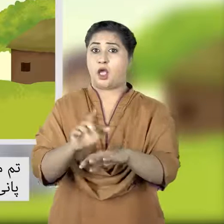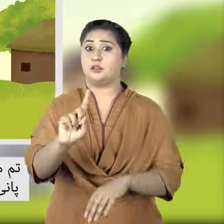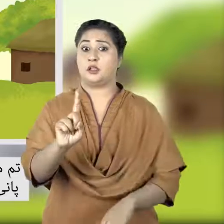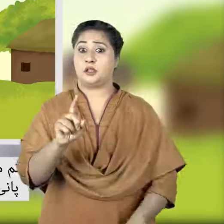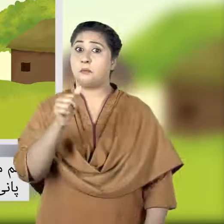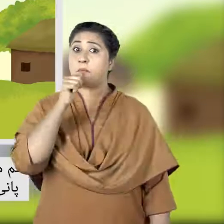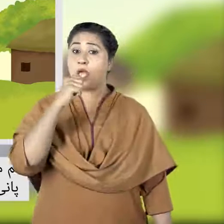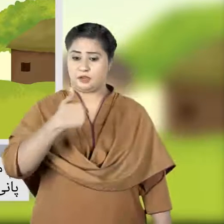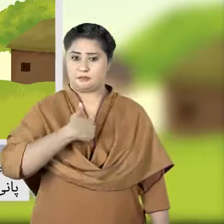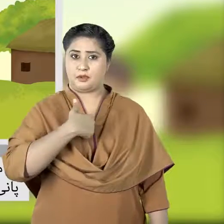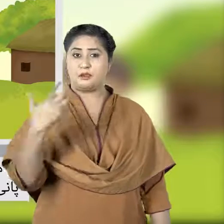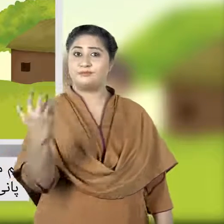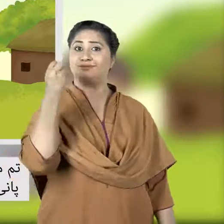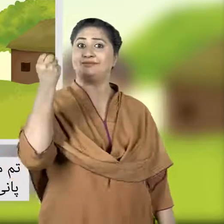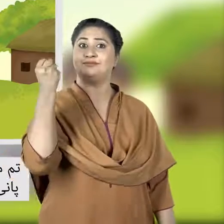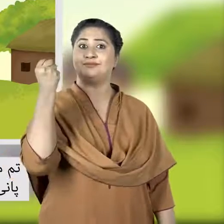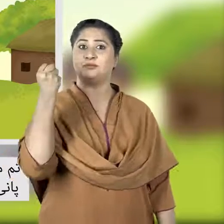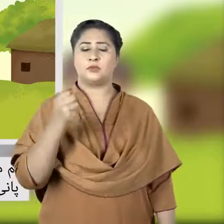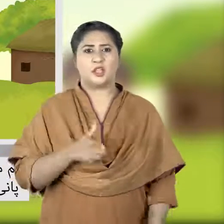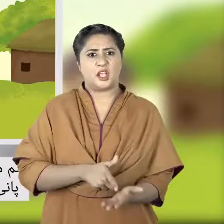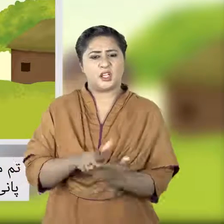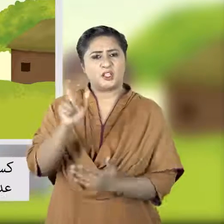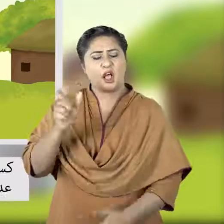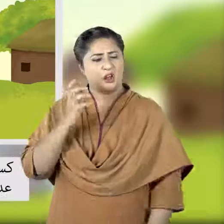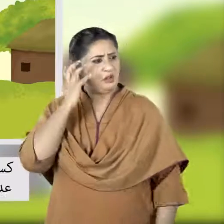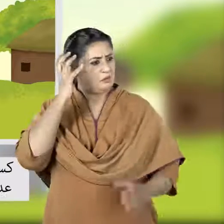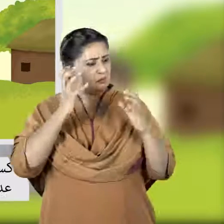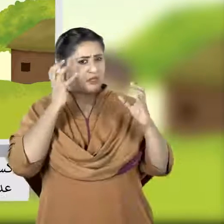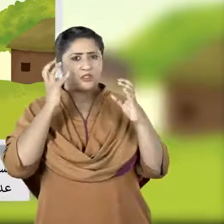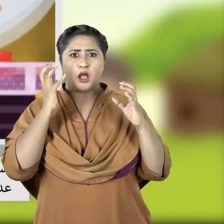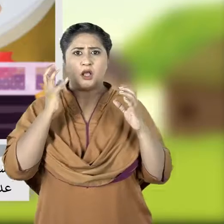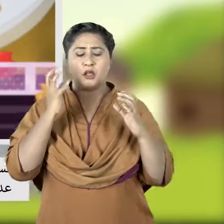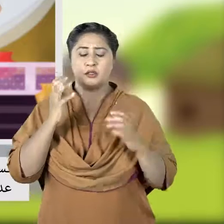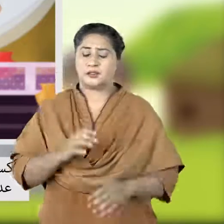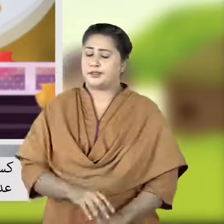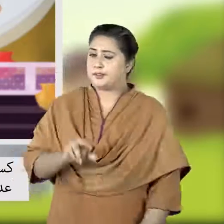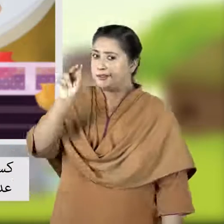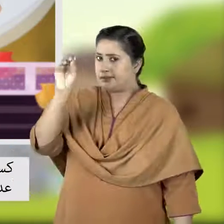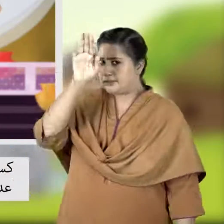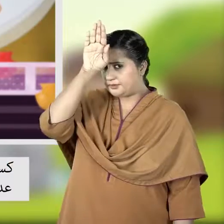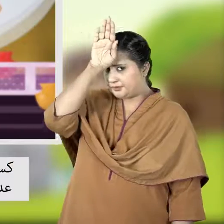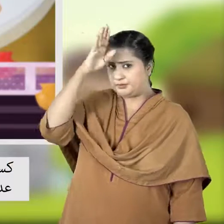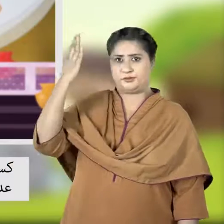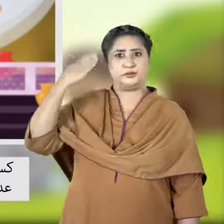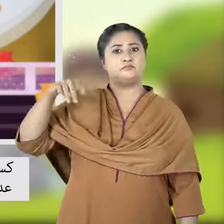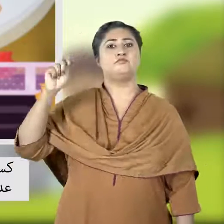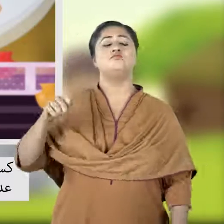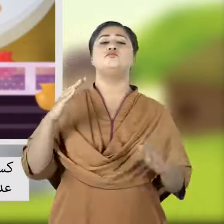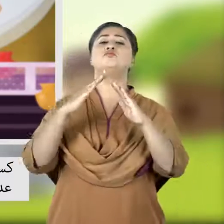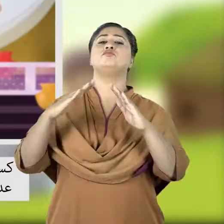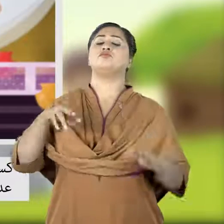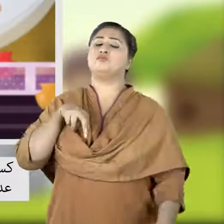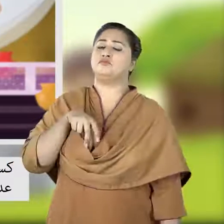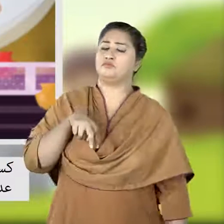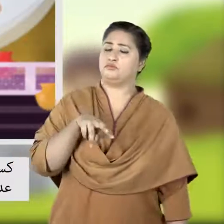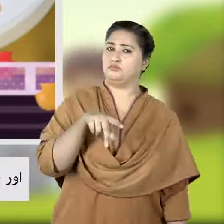سکتے، میں ابھی بھی پانی کا مالک ہوں۔ کسان بہت پریشان ہوا، لہٰذا وہ شہنشاہ اکبر کی عدالت